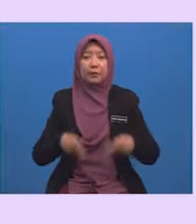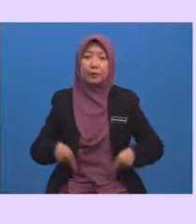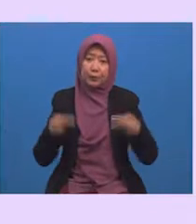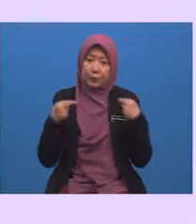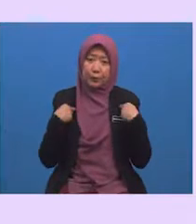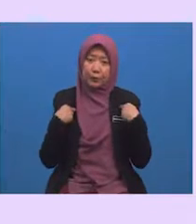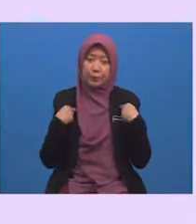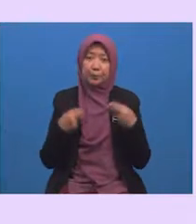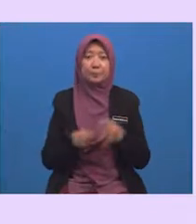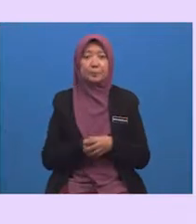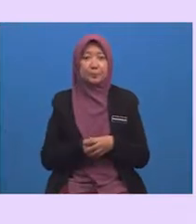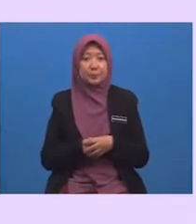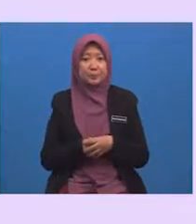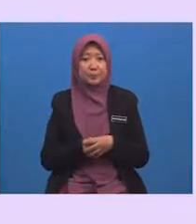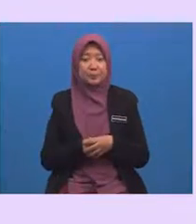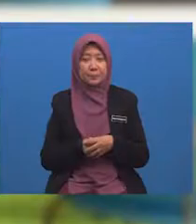yang selesa.